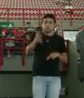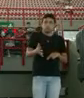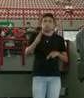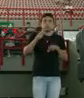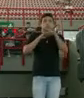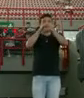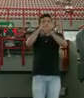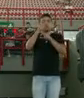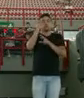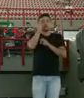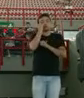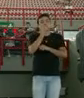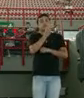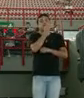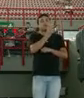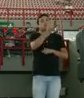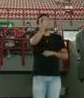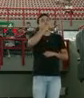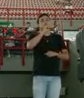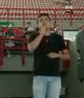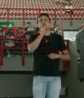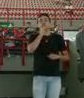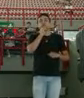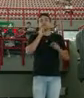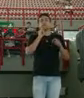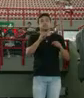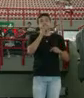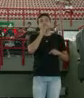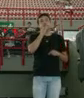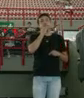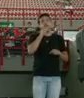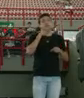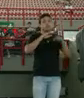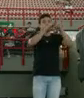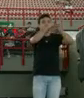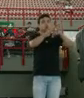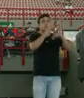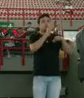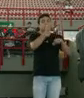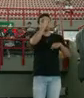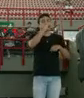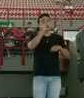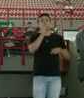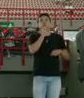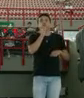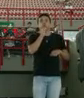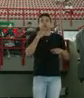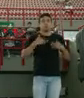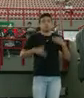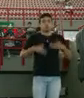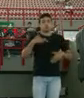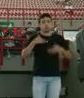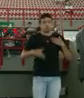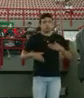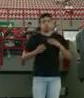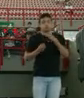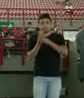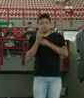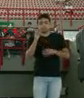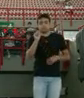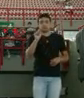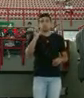noite toda dormindo sem beber água. Se eu não bebo água durante a noite, o meu corpo produz